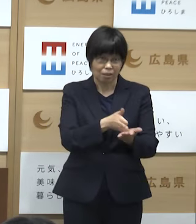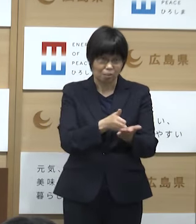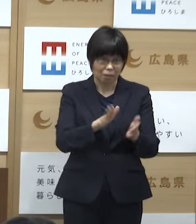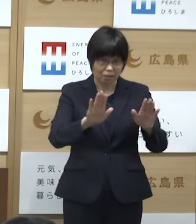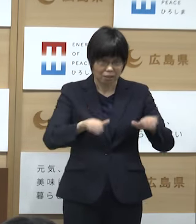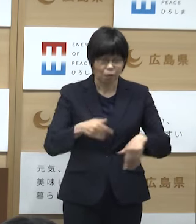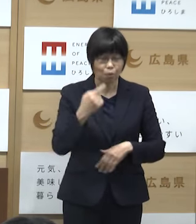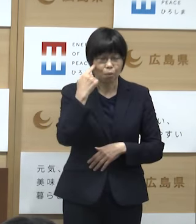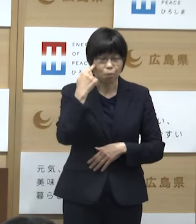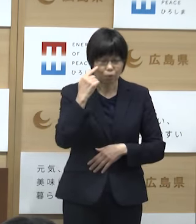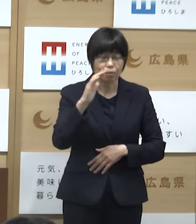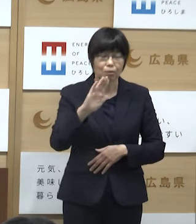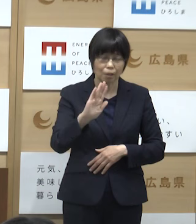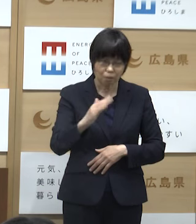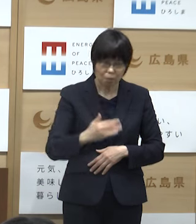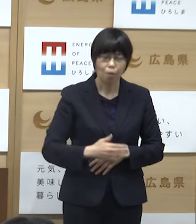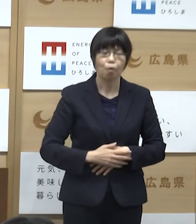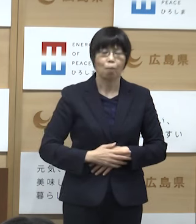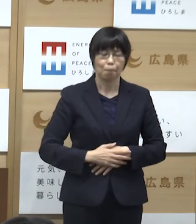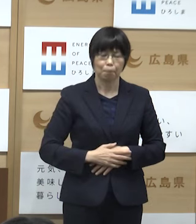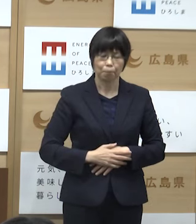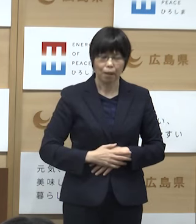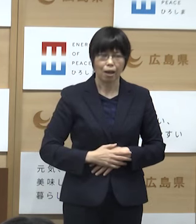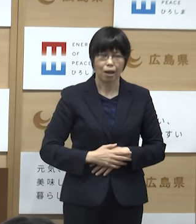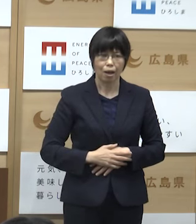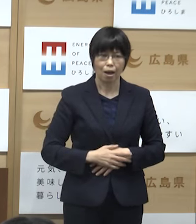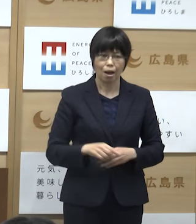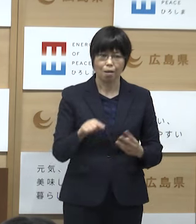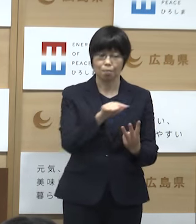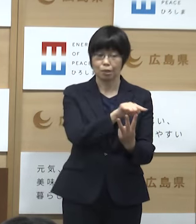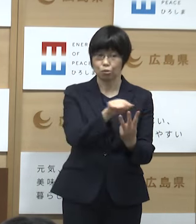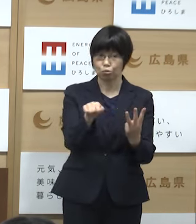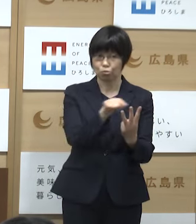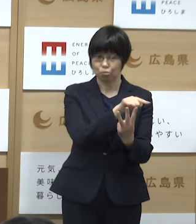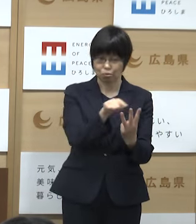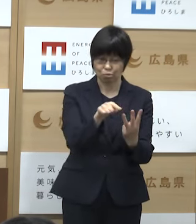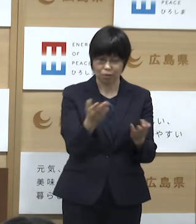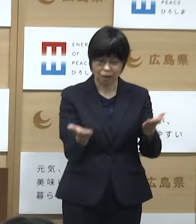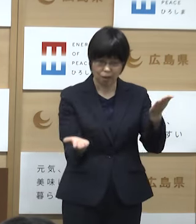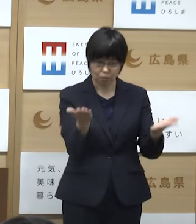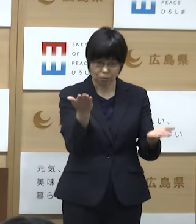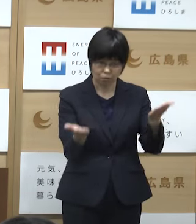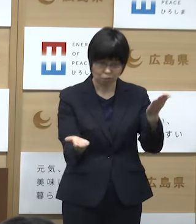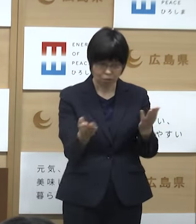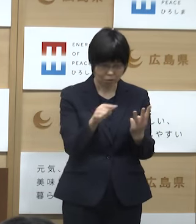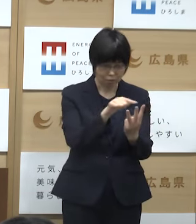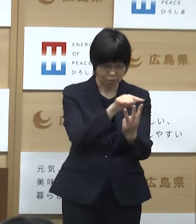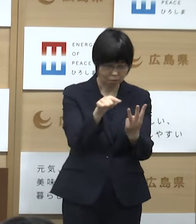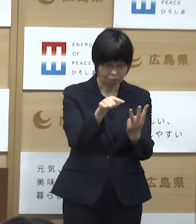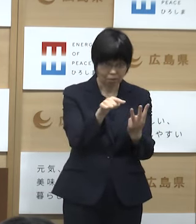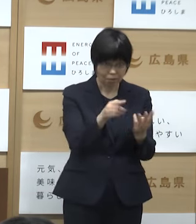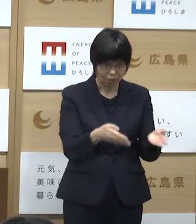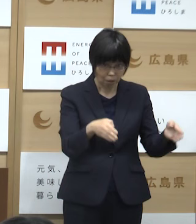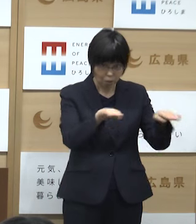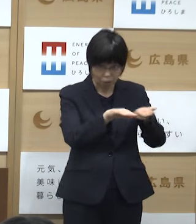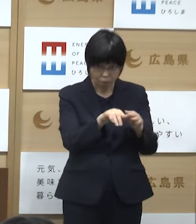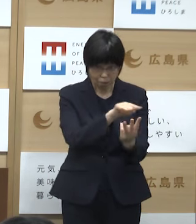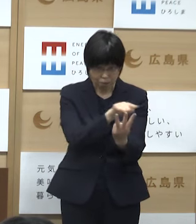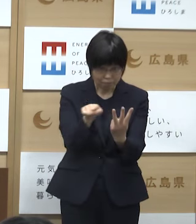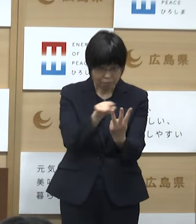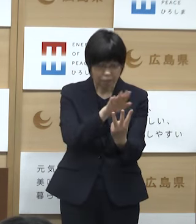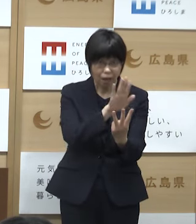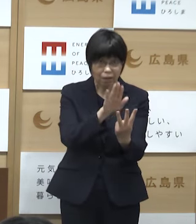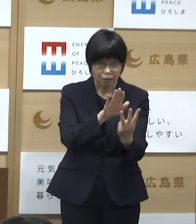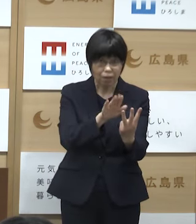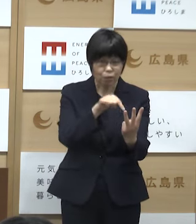ども、まあ、3つ、比較検討の対象が上がってきまして、